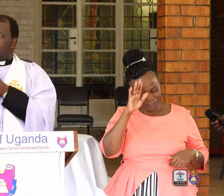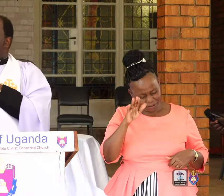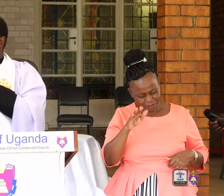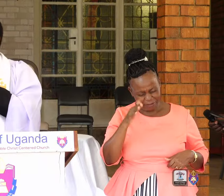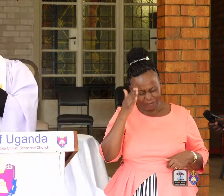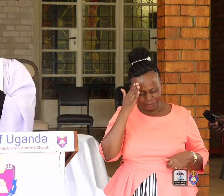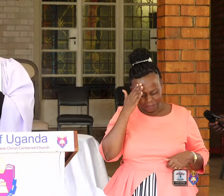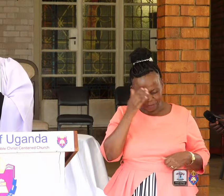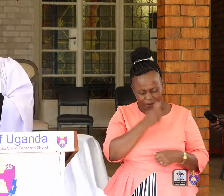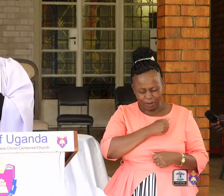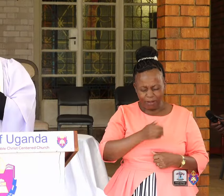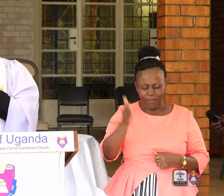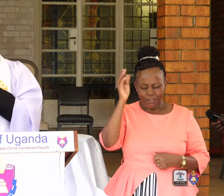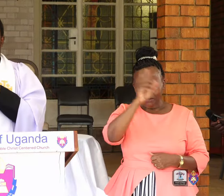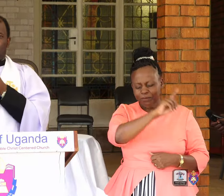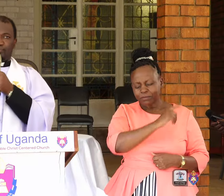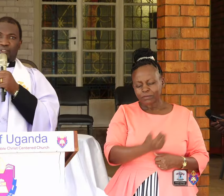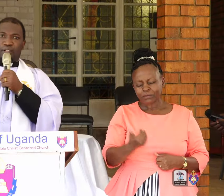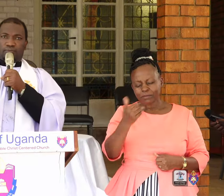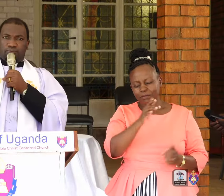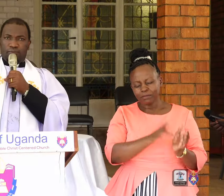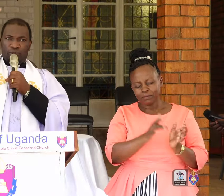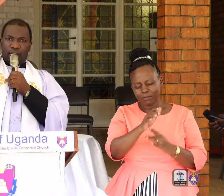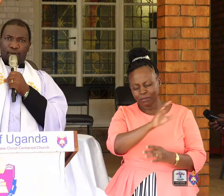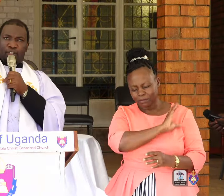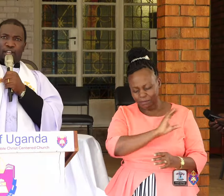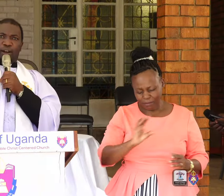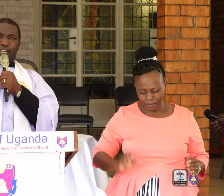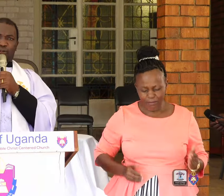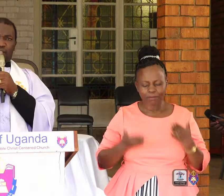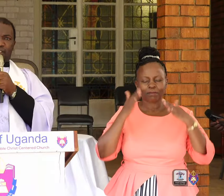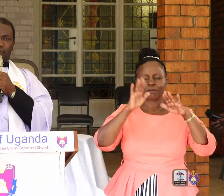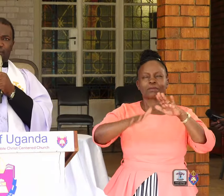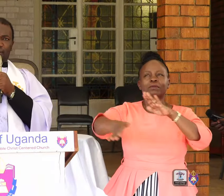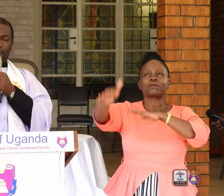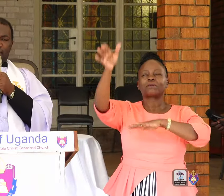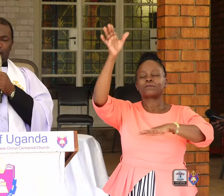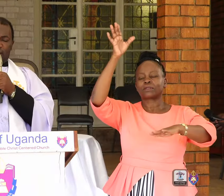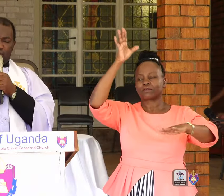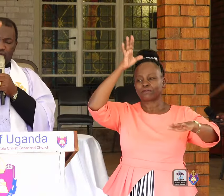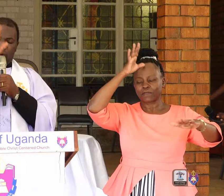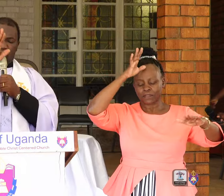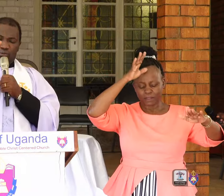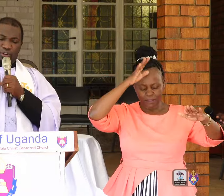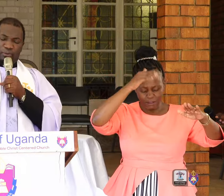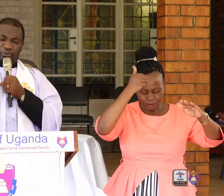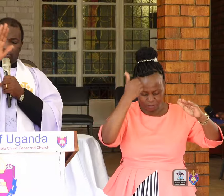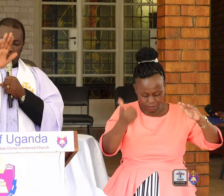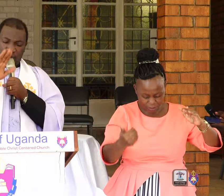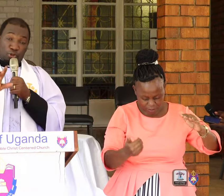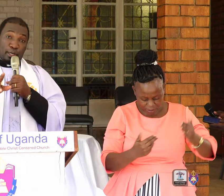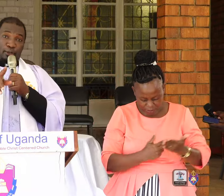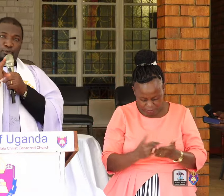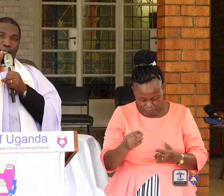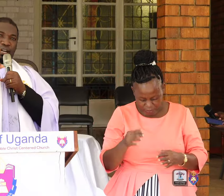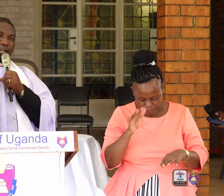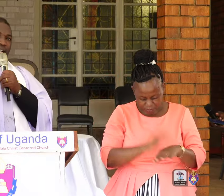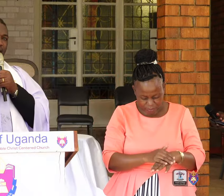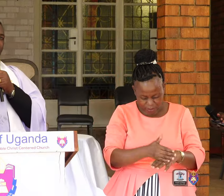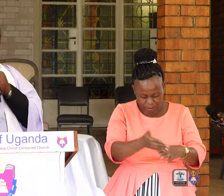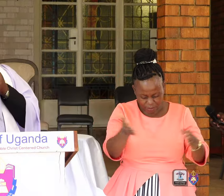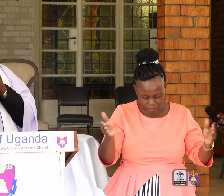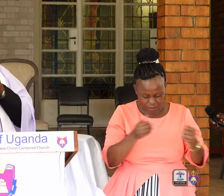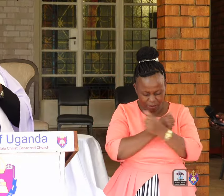Mukumanya n'okwagala Katonda n'omwana we Yesu Kristo. Nsaba omukisa gwa Katonda kitaffe. N'omwana n'omwoyo mutukufu gubereko mwenna